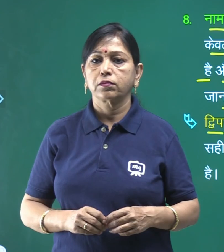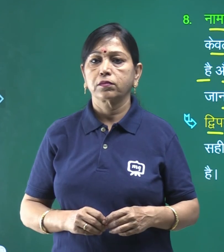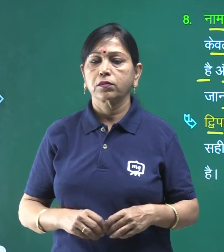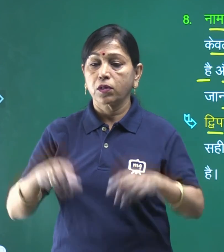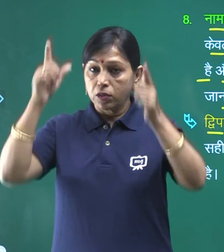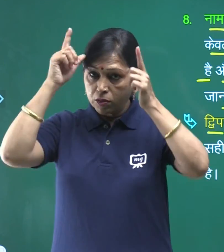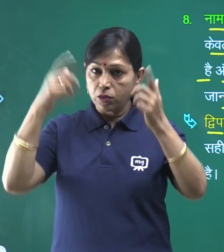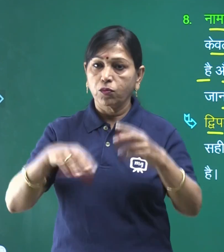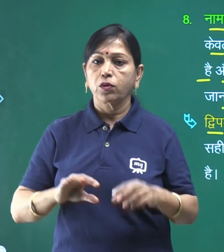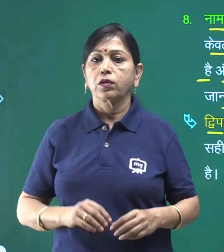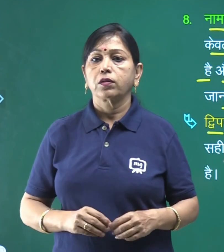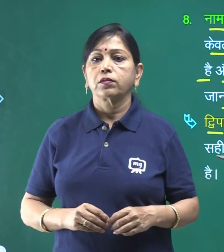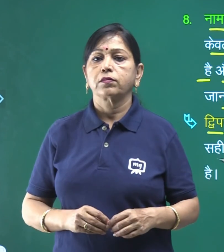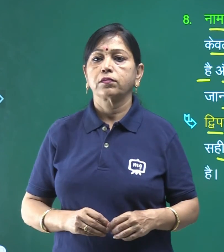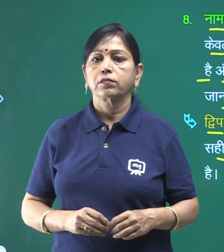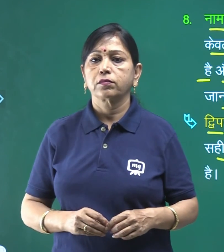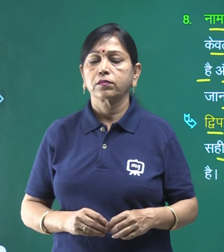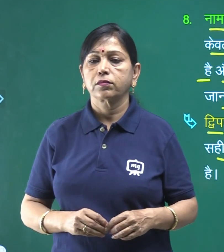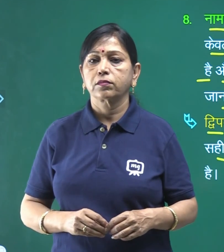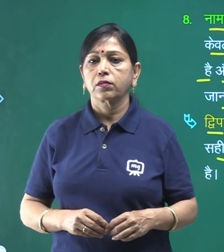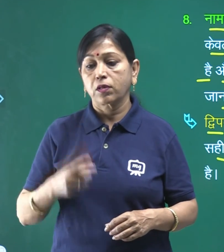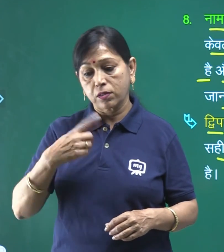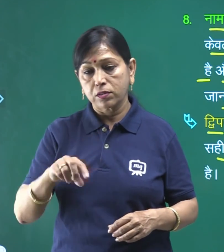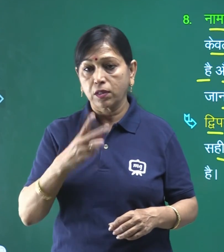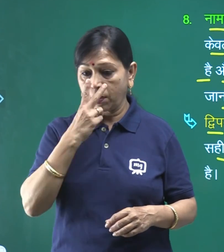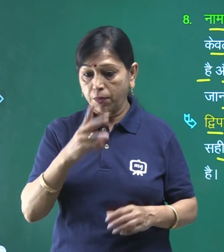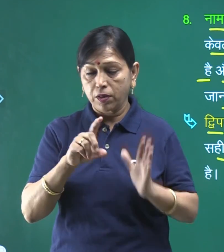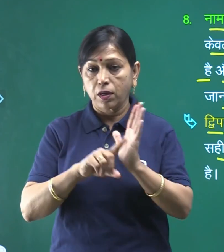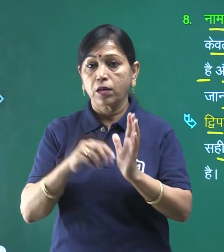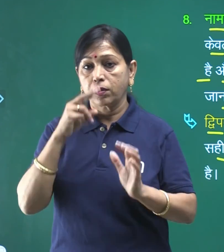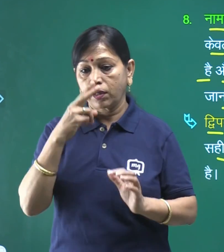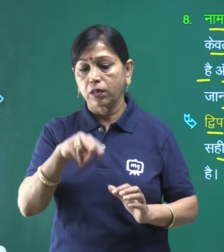जीवों की सही पहचान में